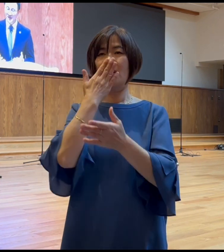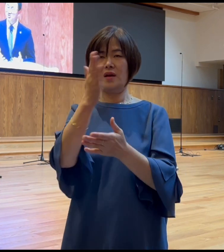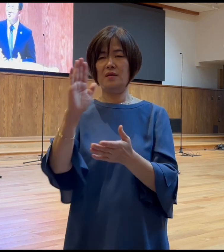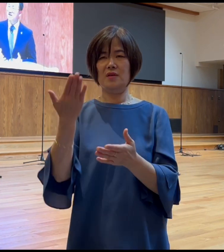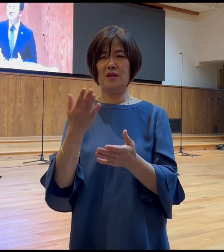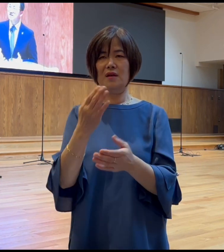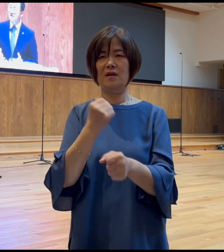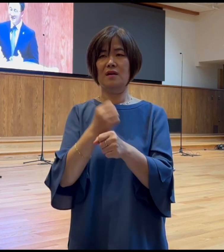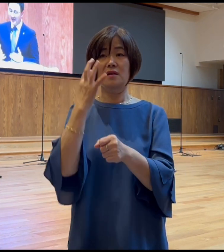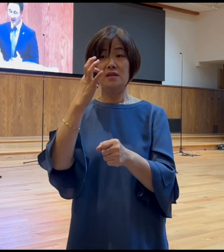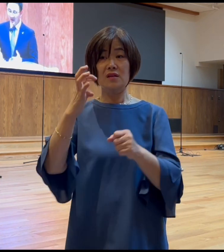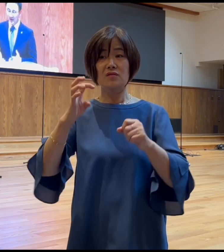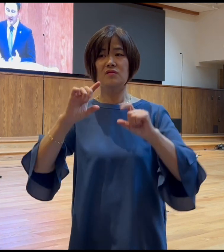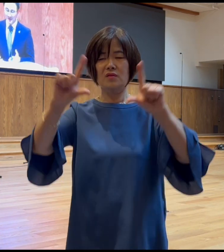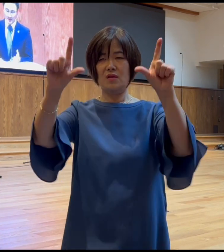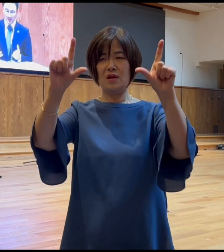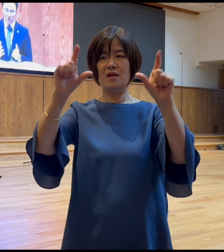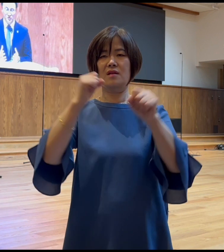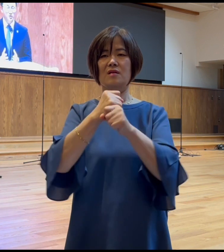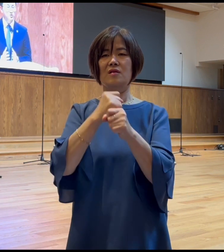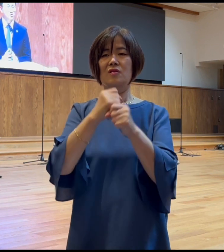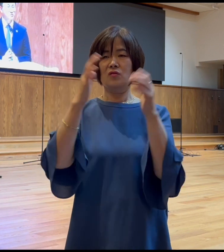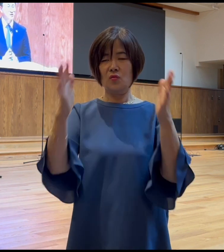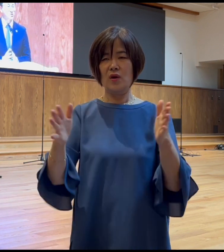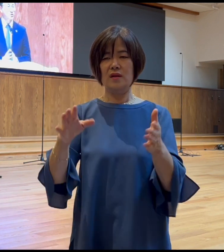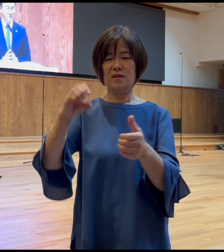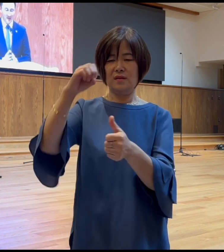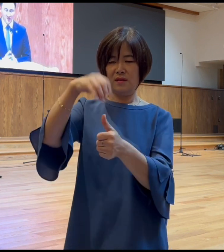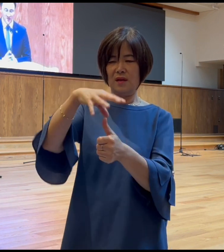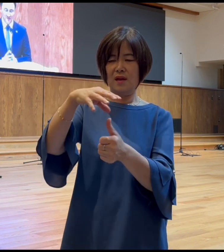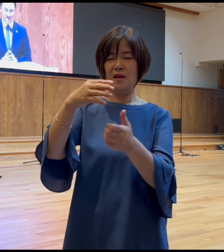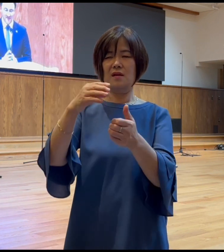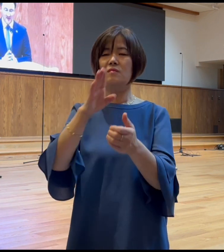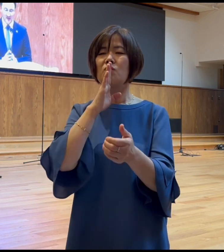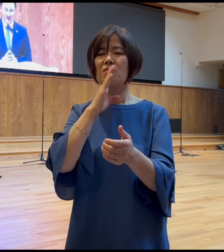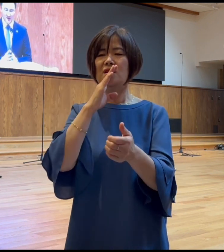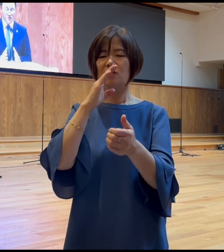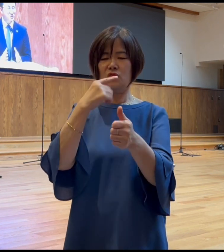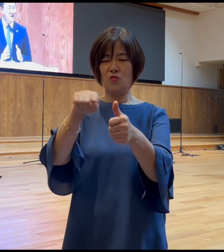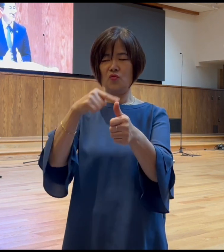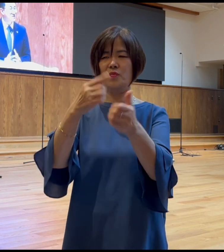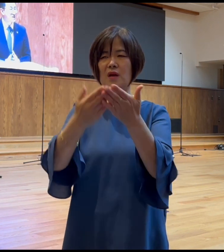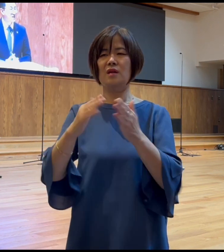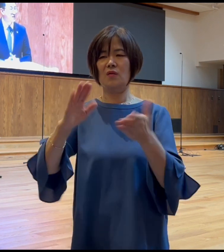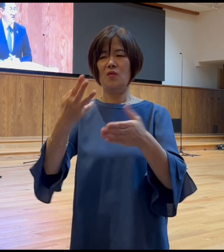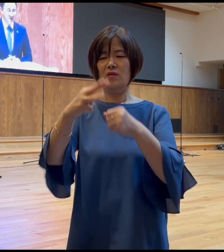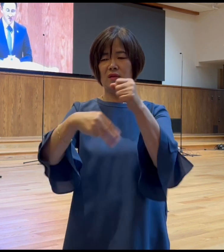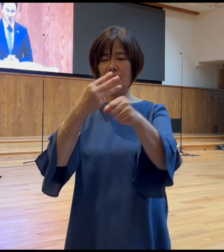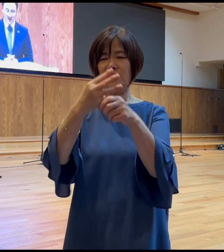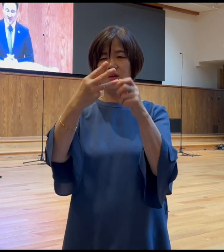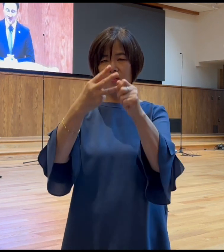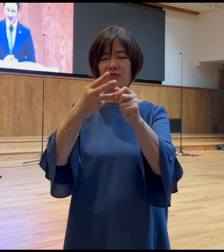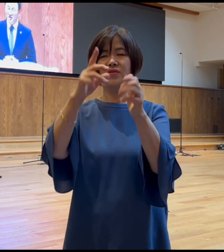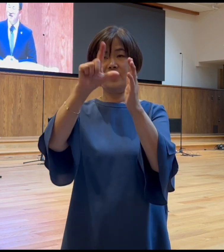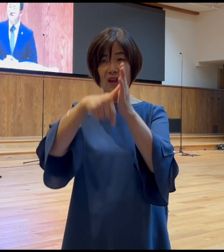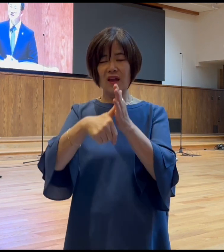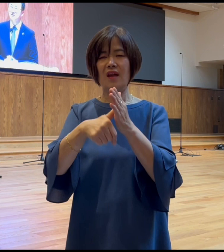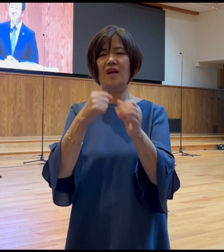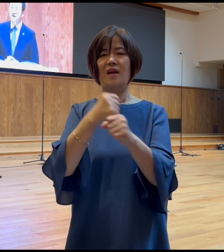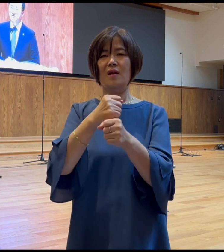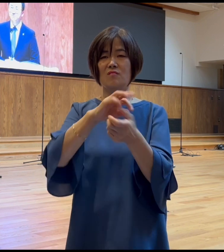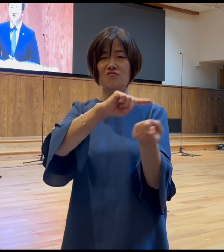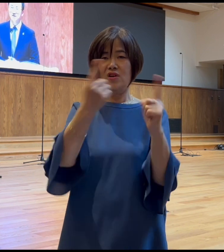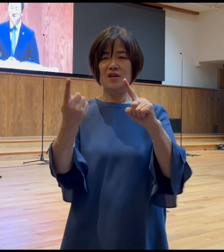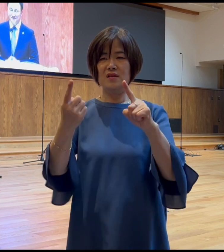사순절 기간 동안 세례를 집중적으로 준비하는 교육을 받고 교육 3년 차에 부활절 새벽에